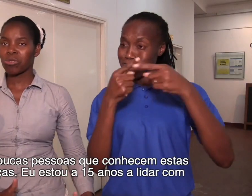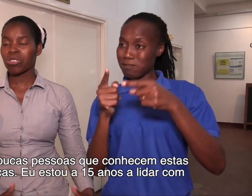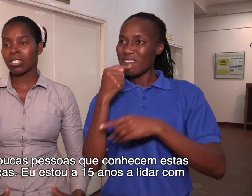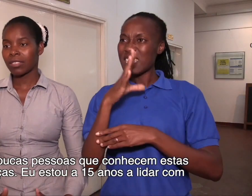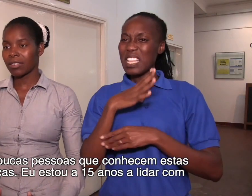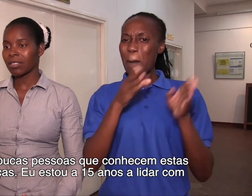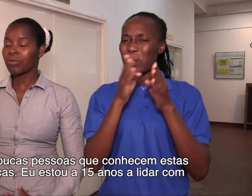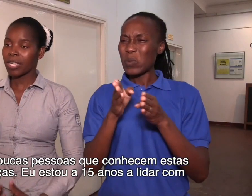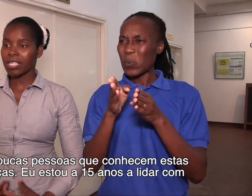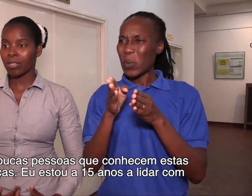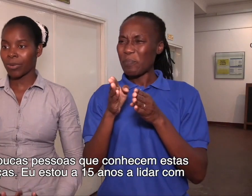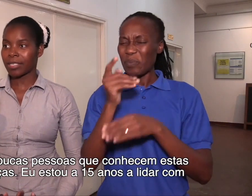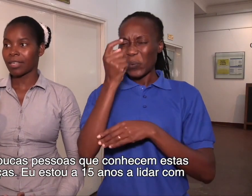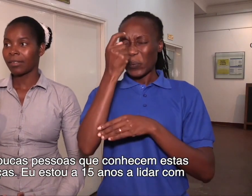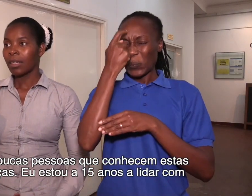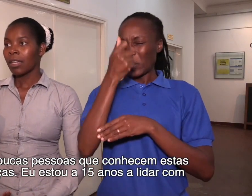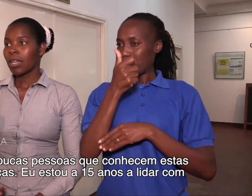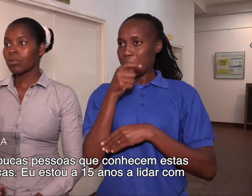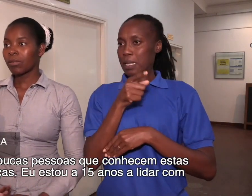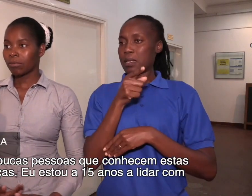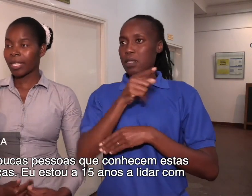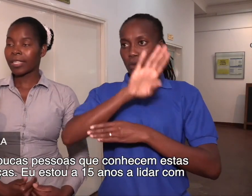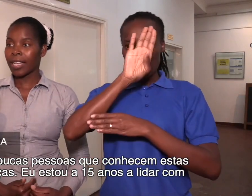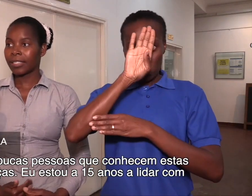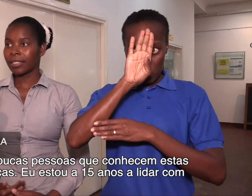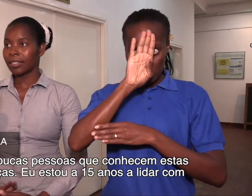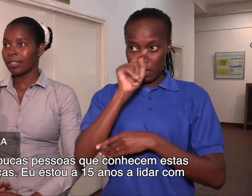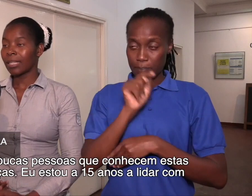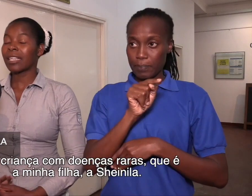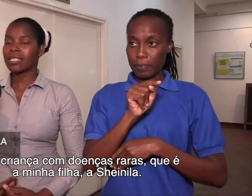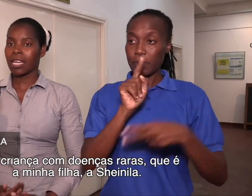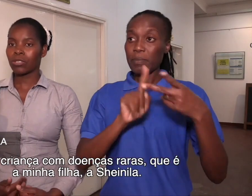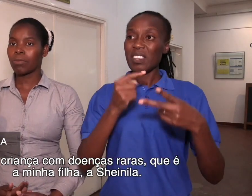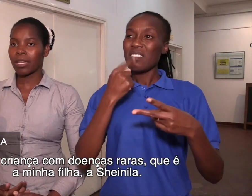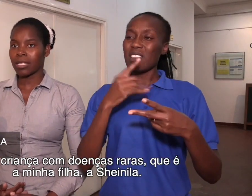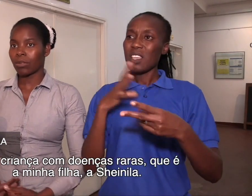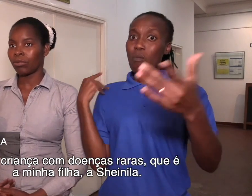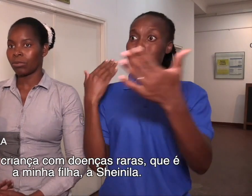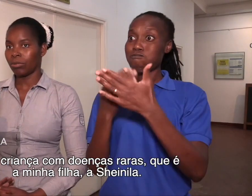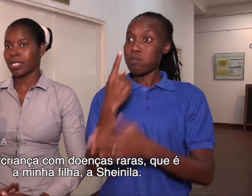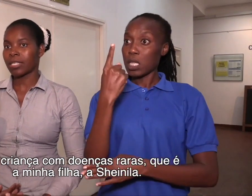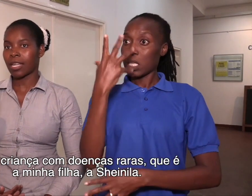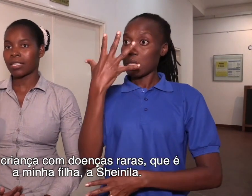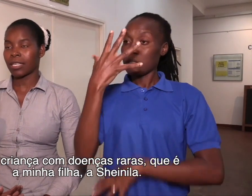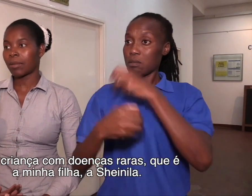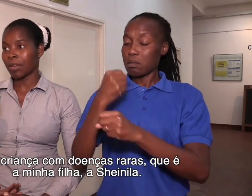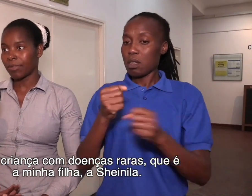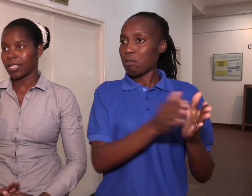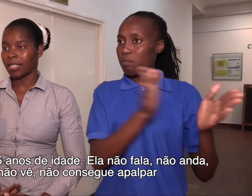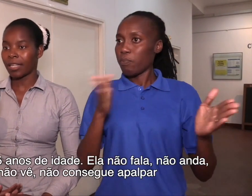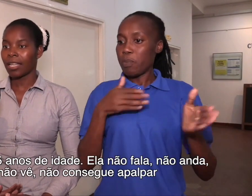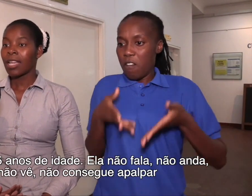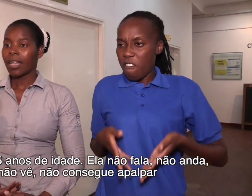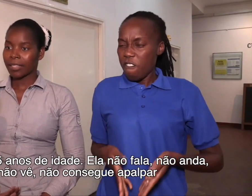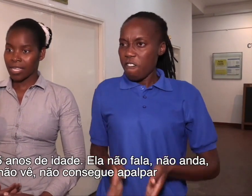São poucas pessoas que conhecem essa doença. Eu estou a lidar há 15 anos com uma criança com doenças raras, que é a minha